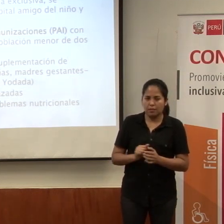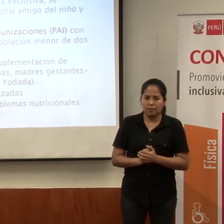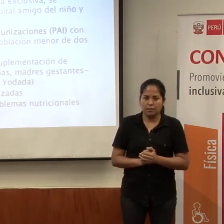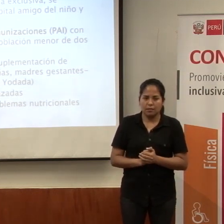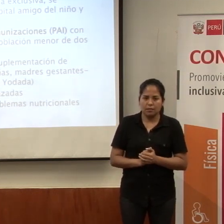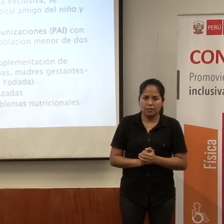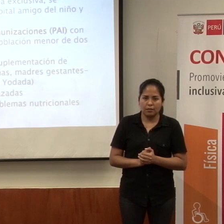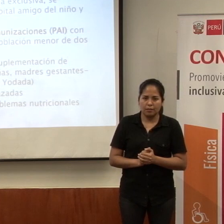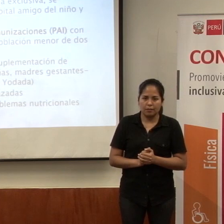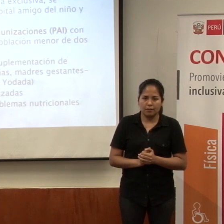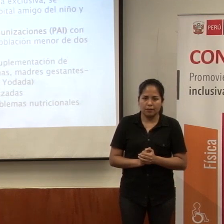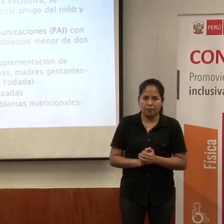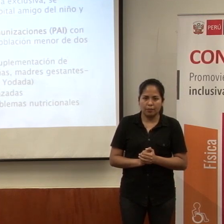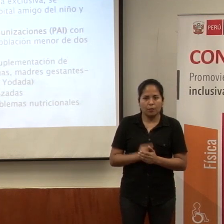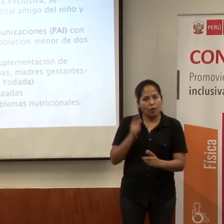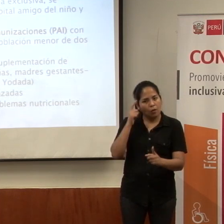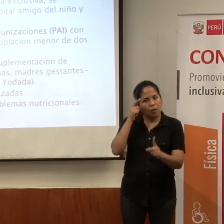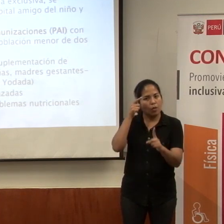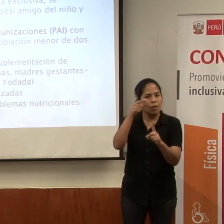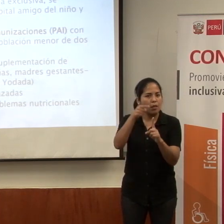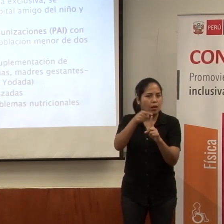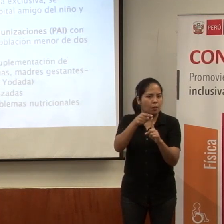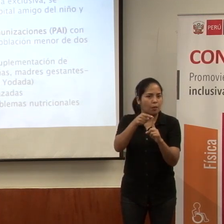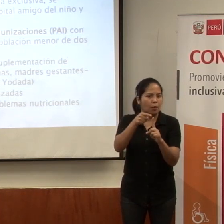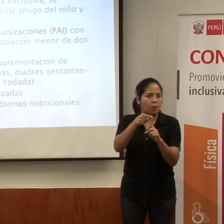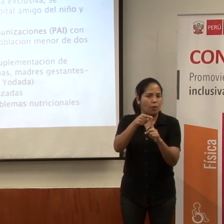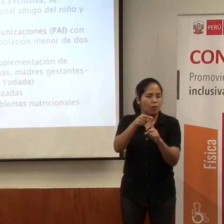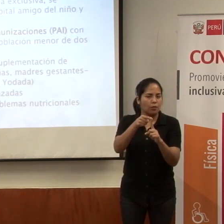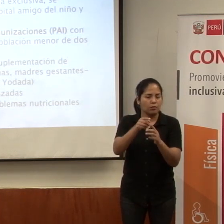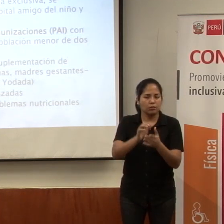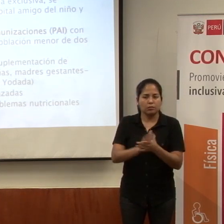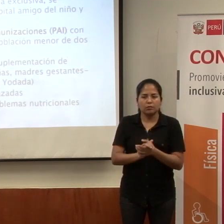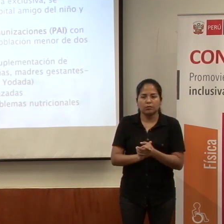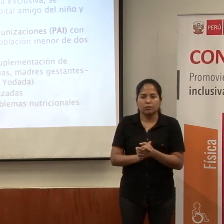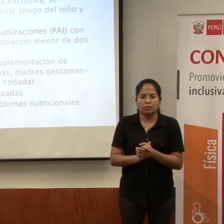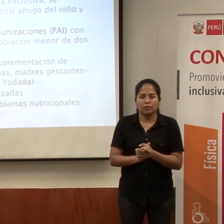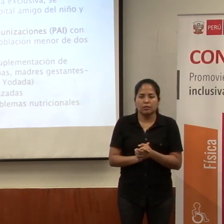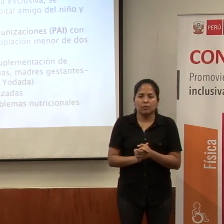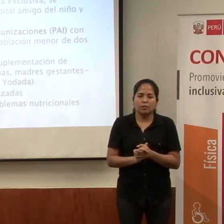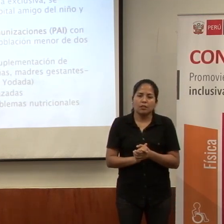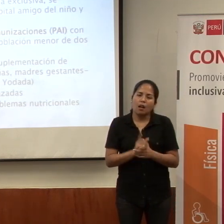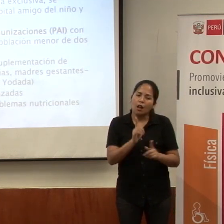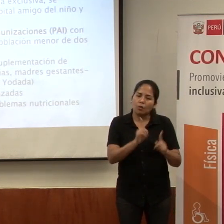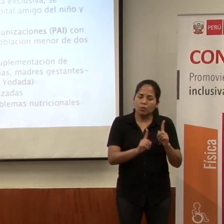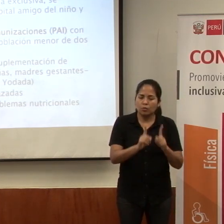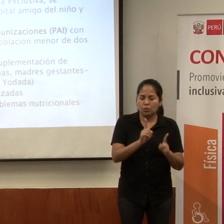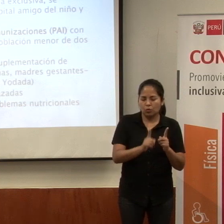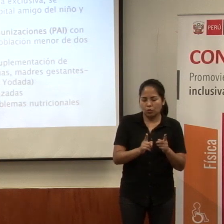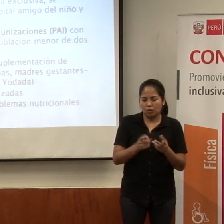tema fundamental que es esa empatía. O sea, una cosa es la leche materna y otra es el hecho de dar de lactar.